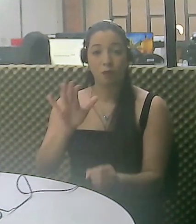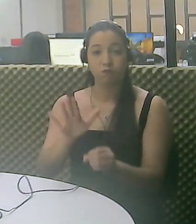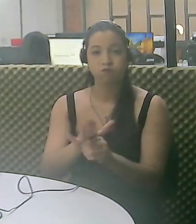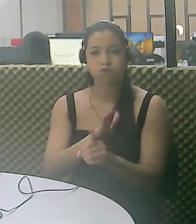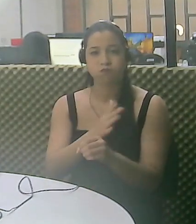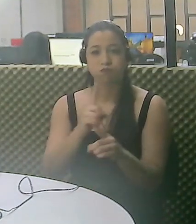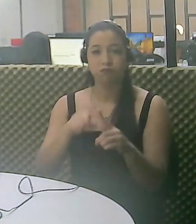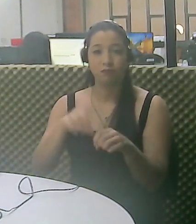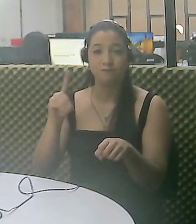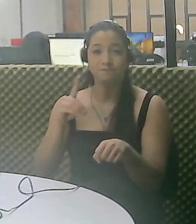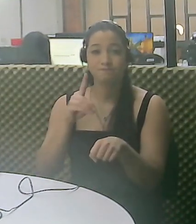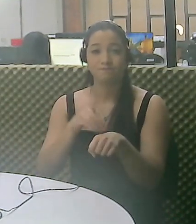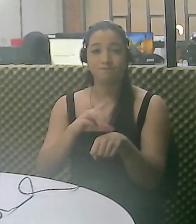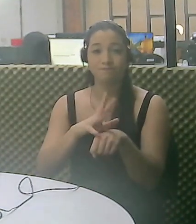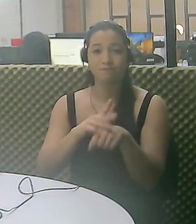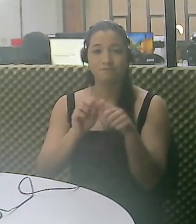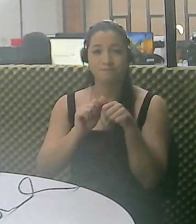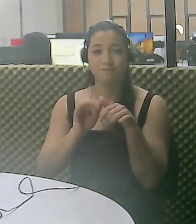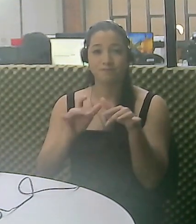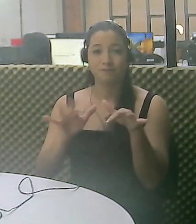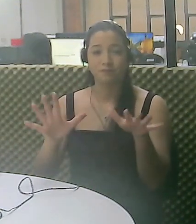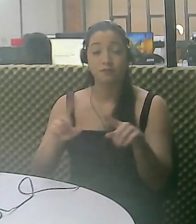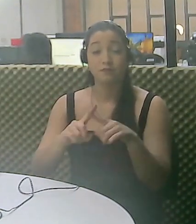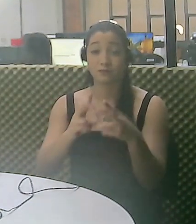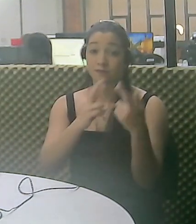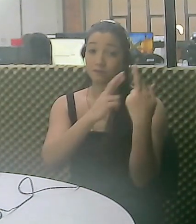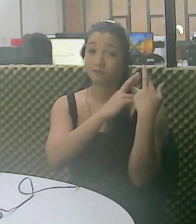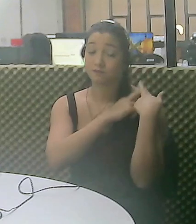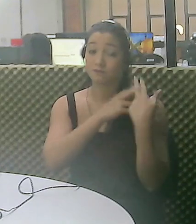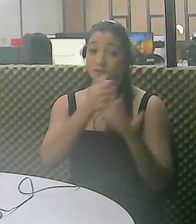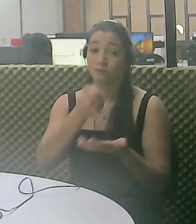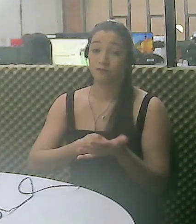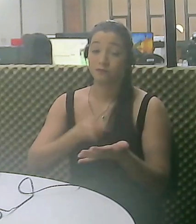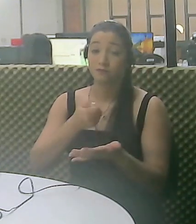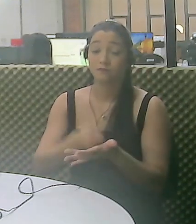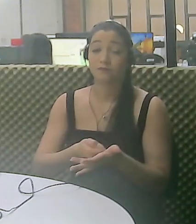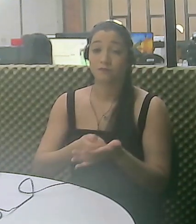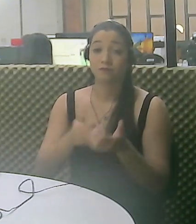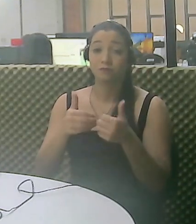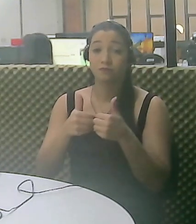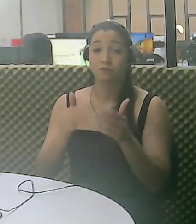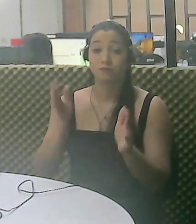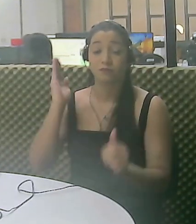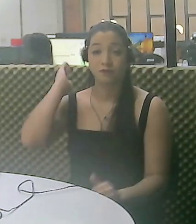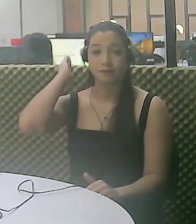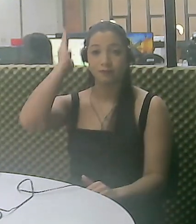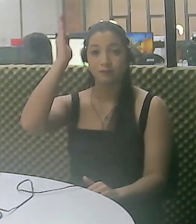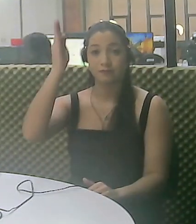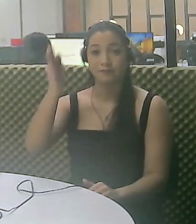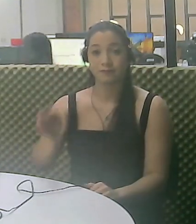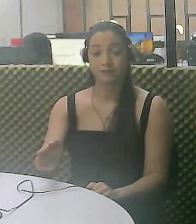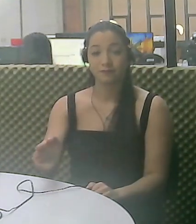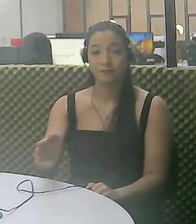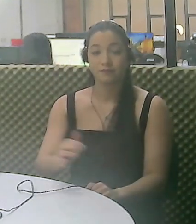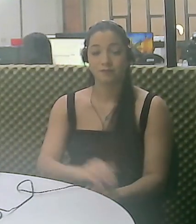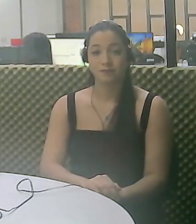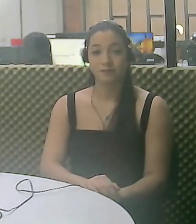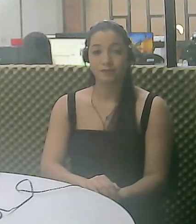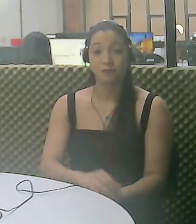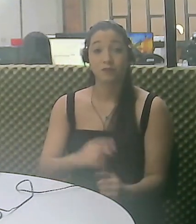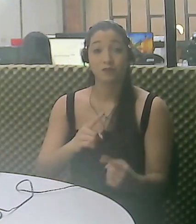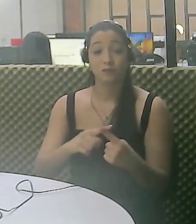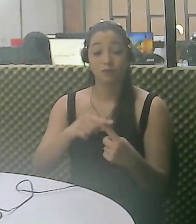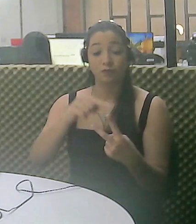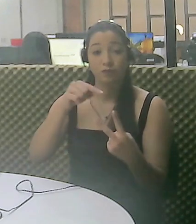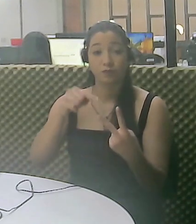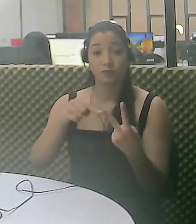enfrentamos uma epidemia de dengue. Mas a gente não foge da luta. Estamos abertos para você 365 dias por ano. Porque tem